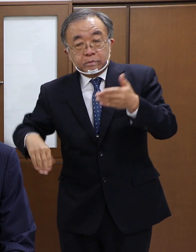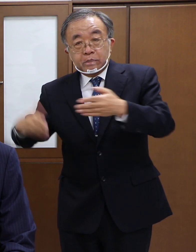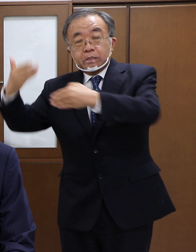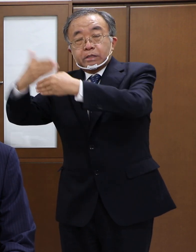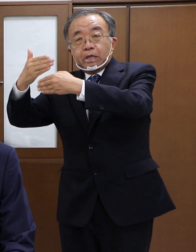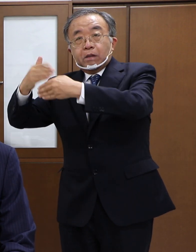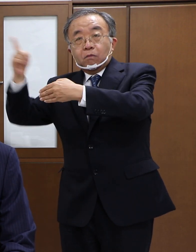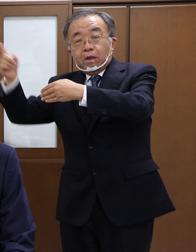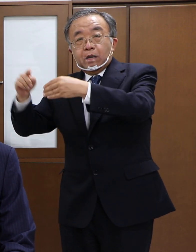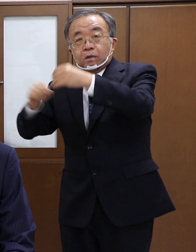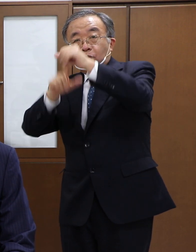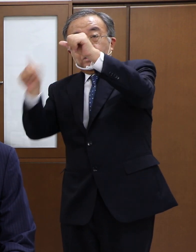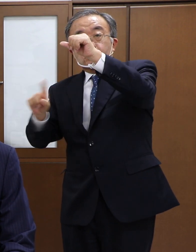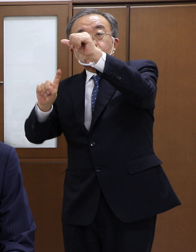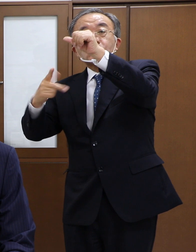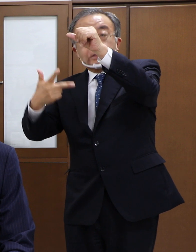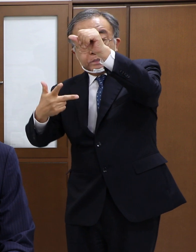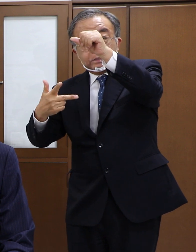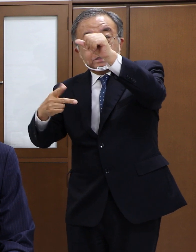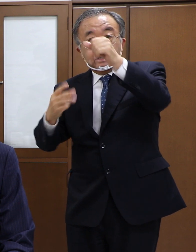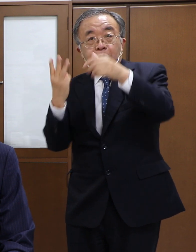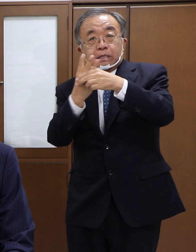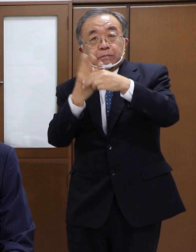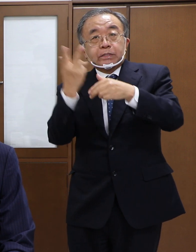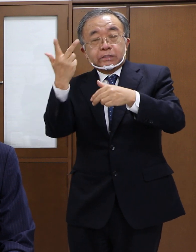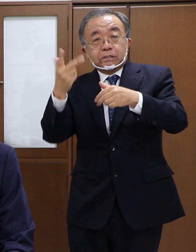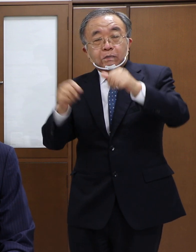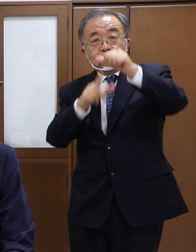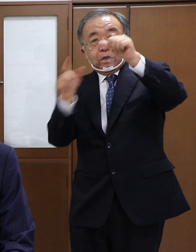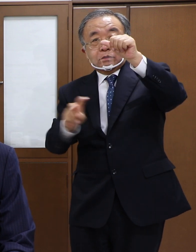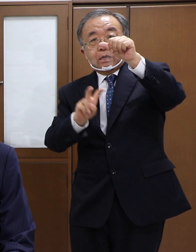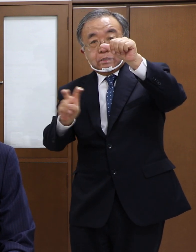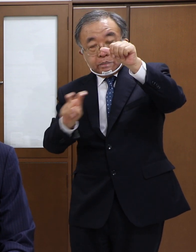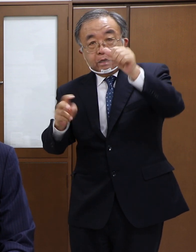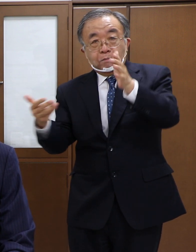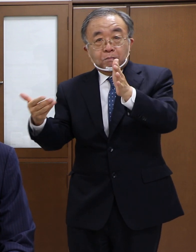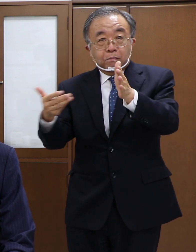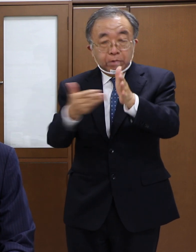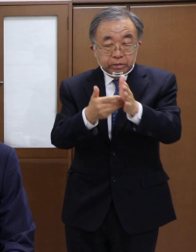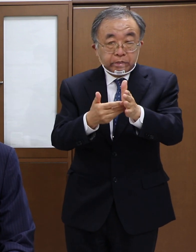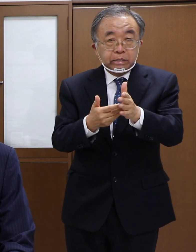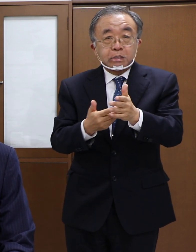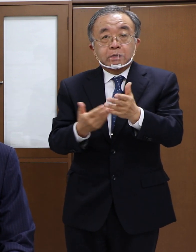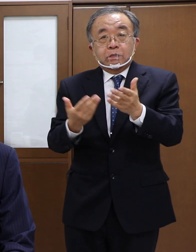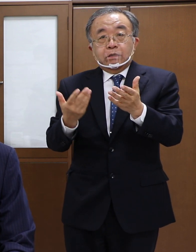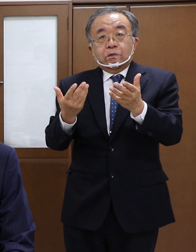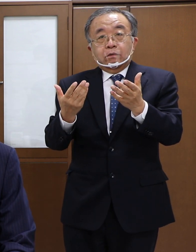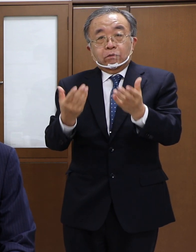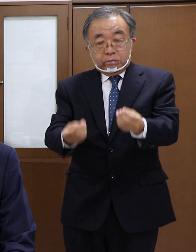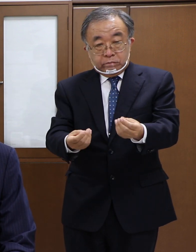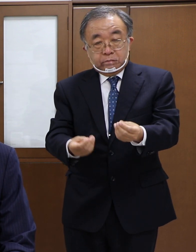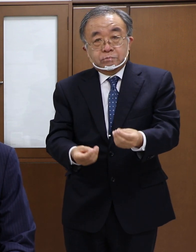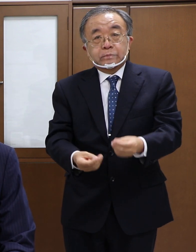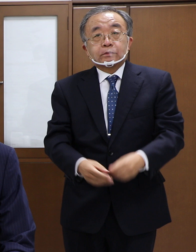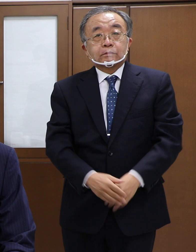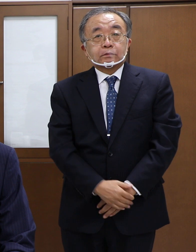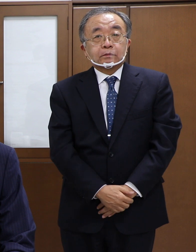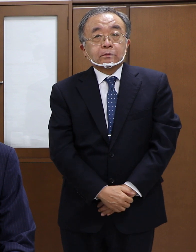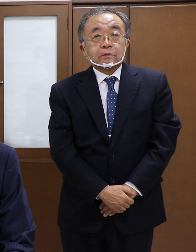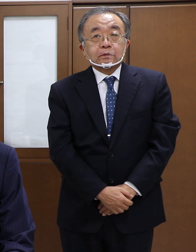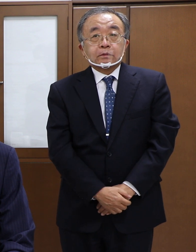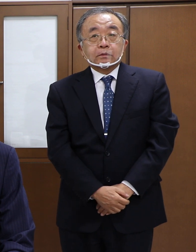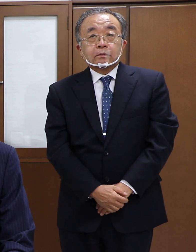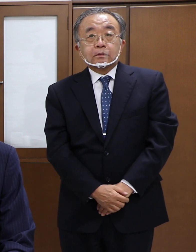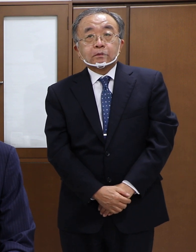は5月17日、熱海市は5月20日をもって休業要請の期間を終了いたします。